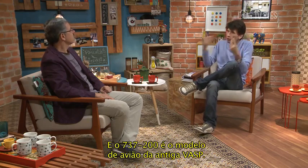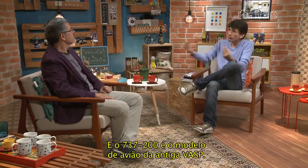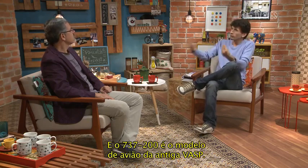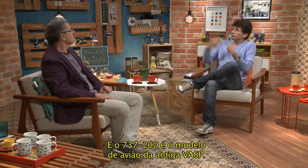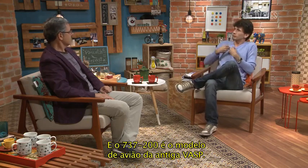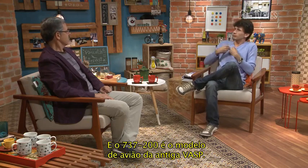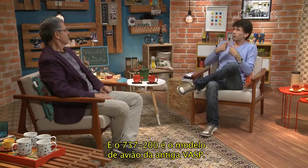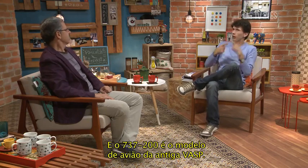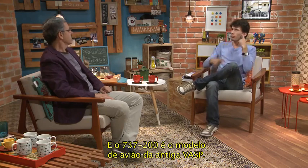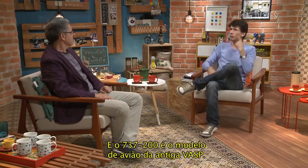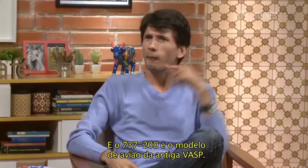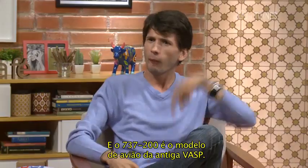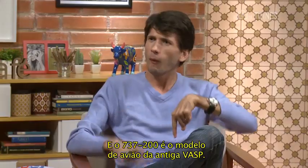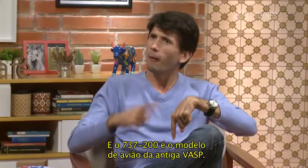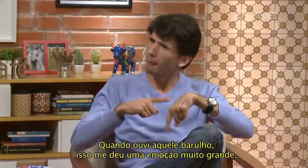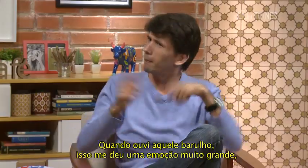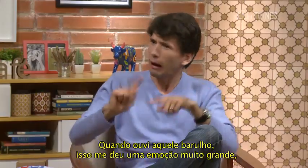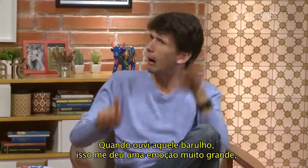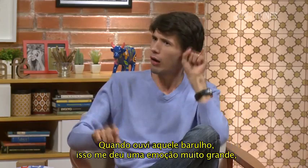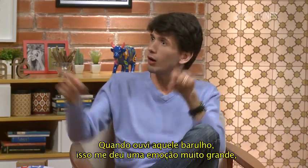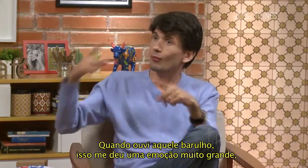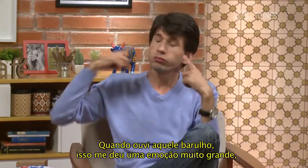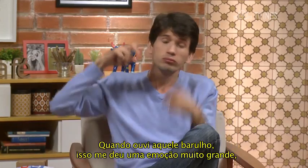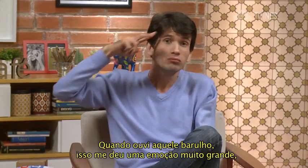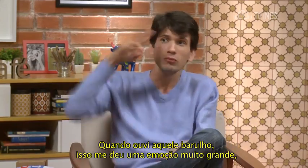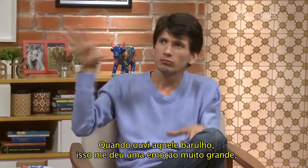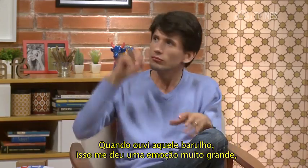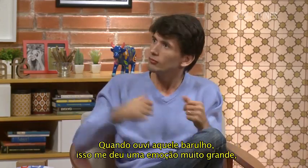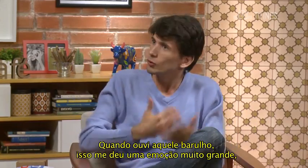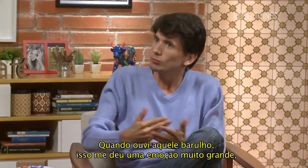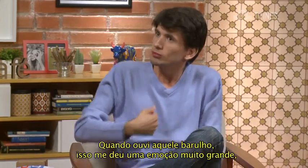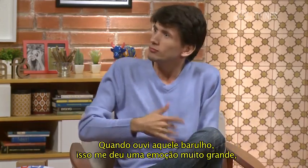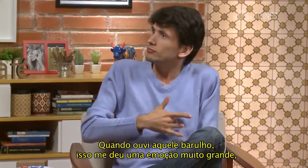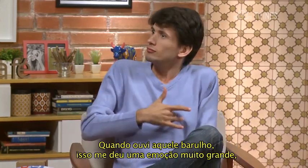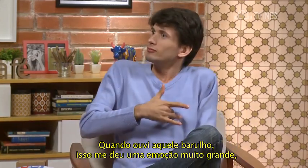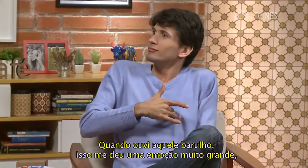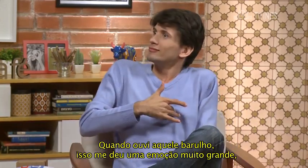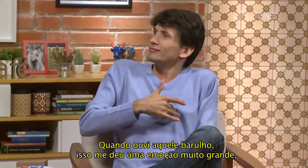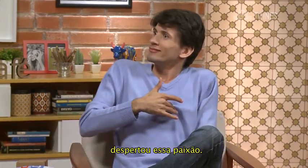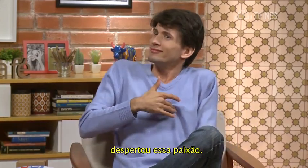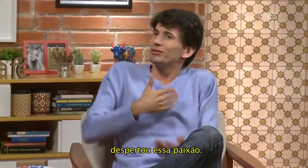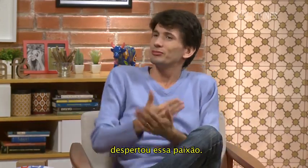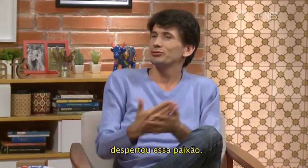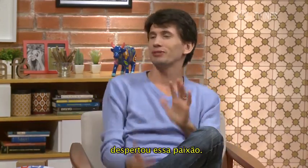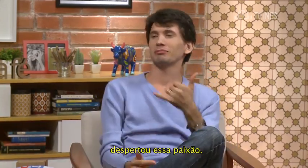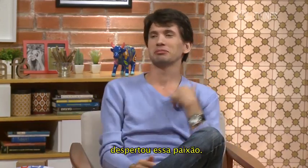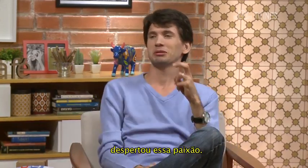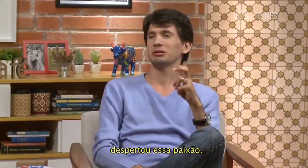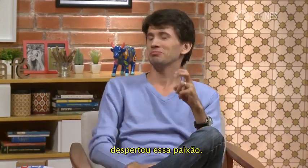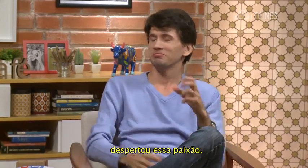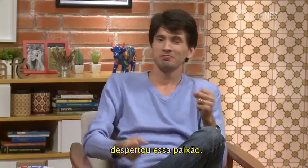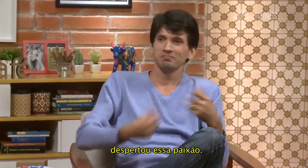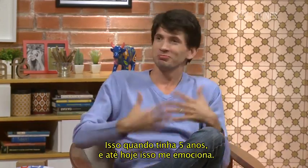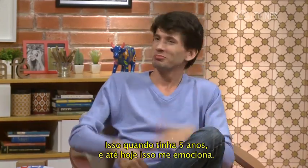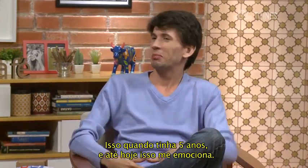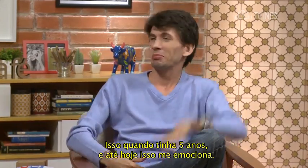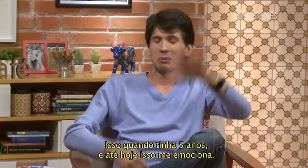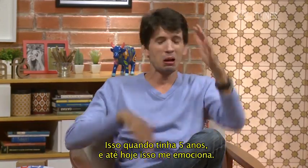da antiga VASP quando eu ouvi aquele barulho isso me deu uma emoção muito grande despertou essa paixão isso quando eu tinha